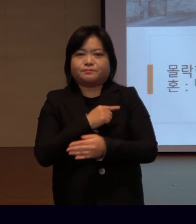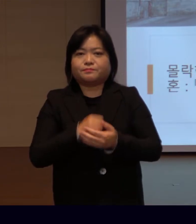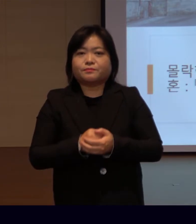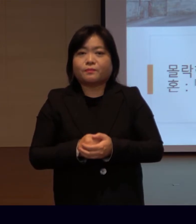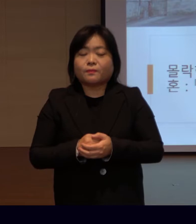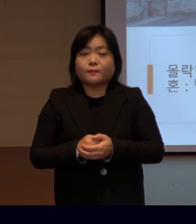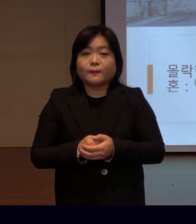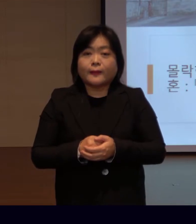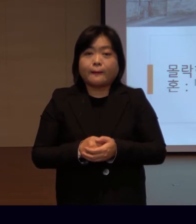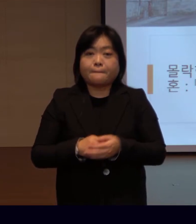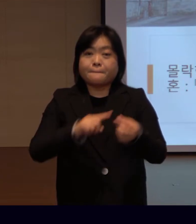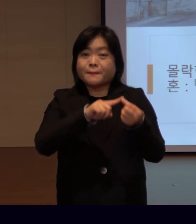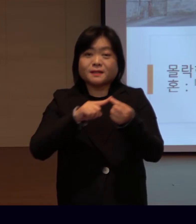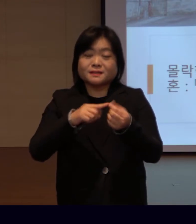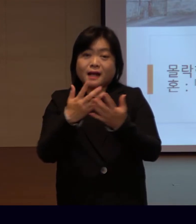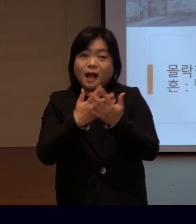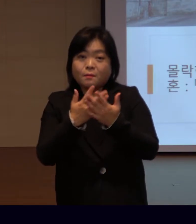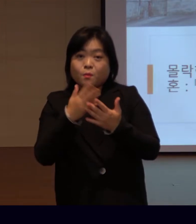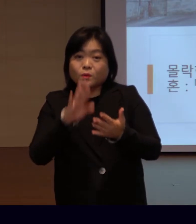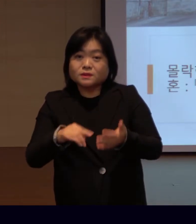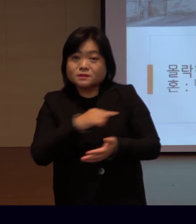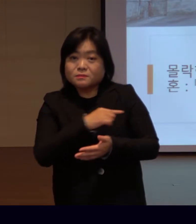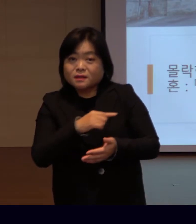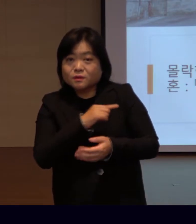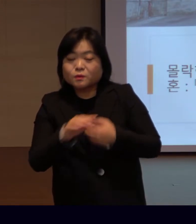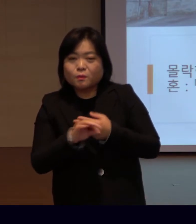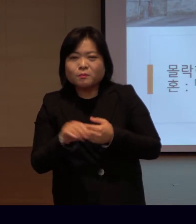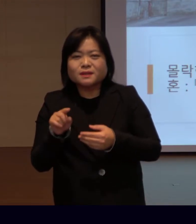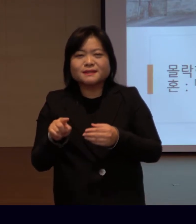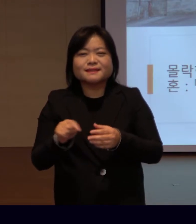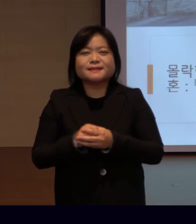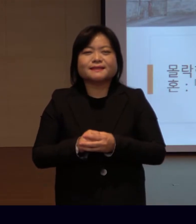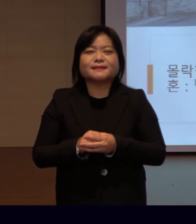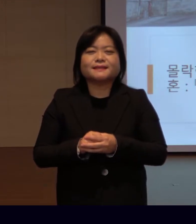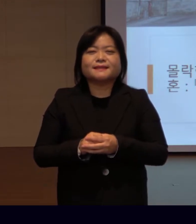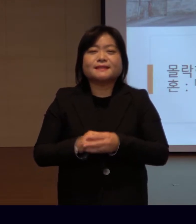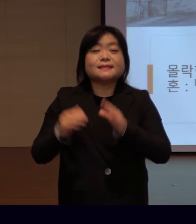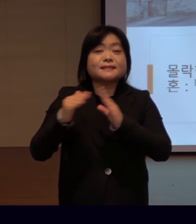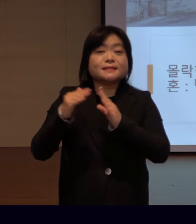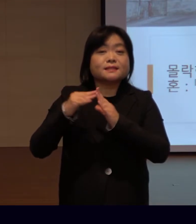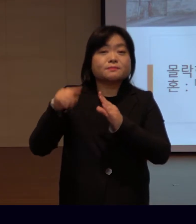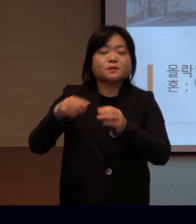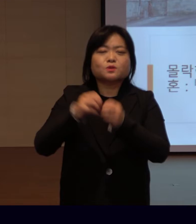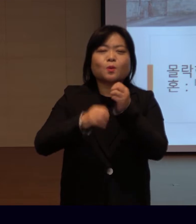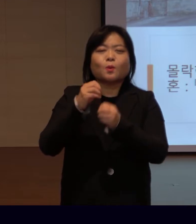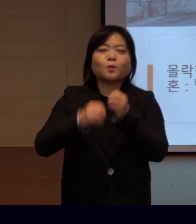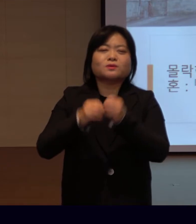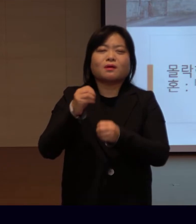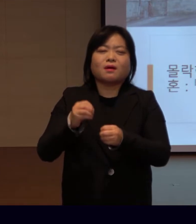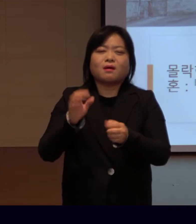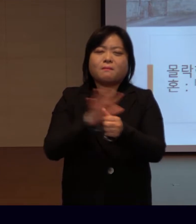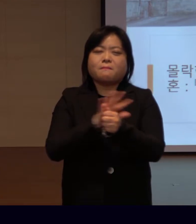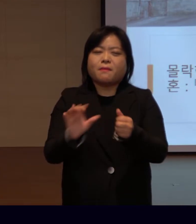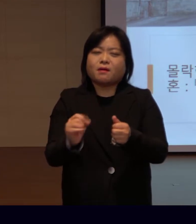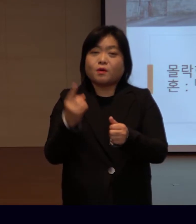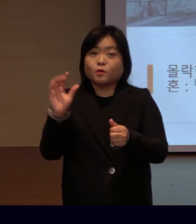여기에 하나도 글씨가 안 보이지만 여기에도 이 집이 소설의 무대가 됐다 이렇게 써